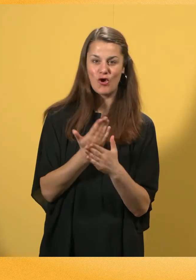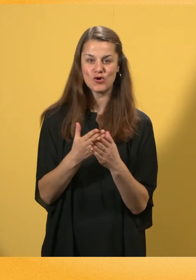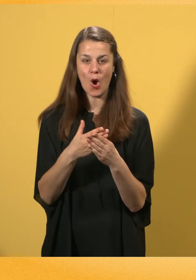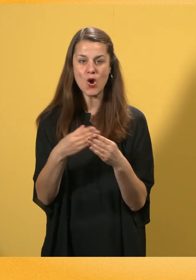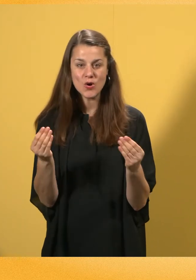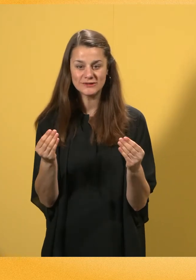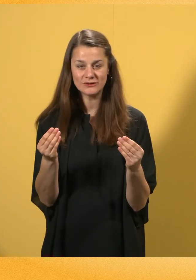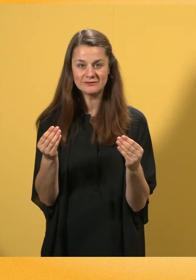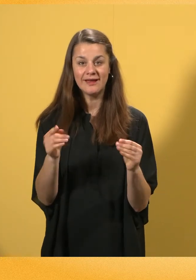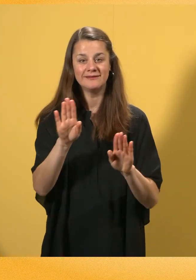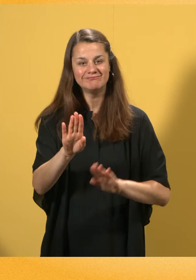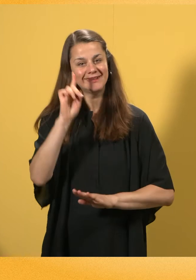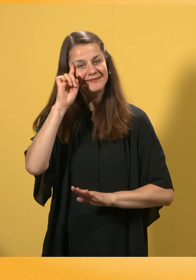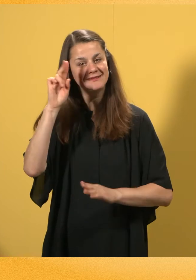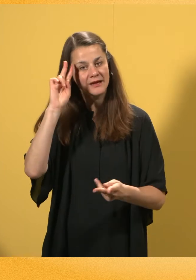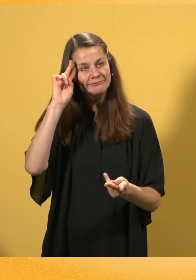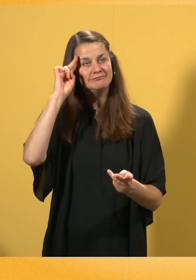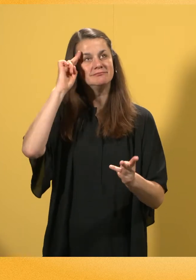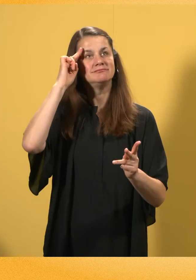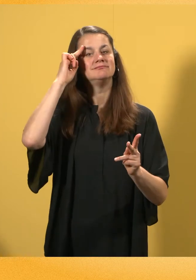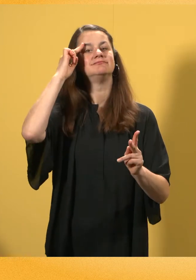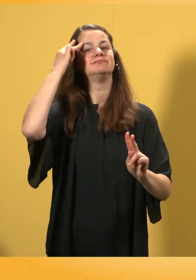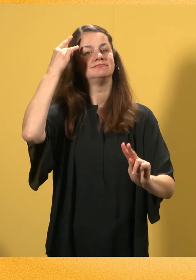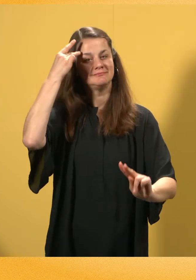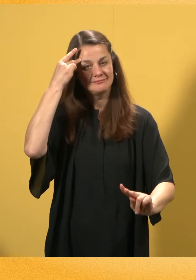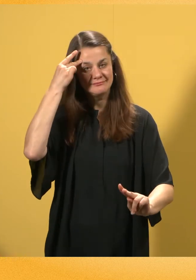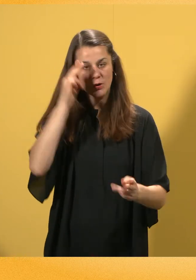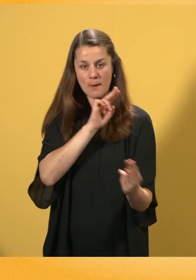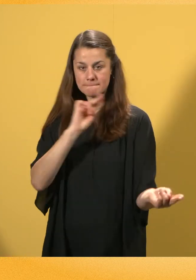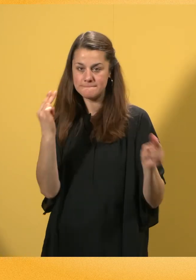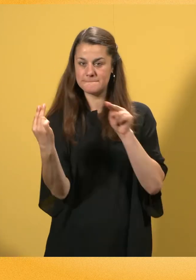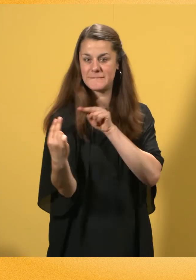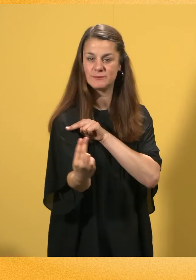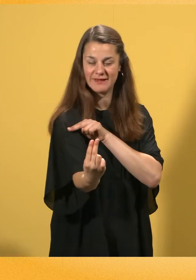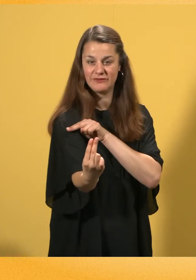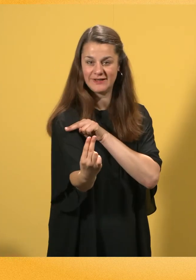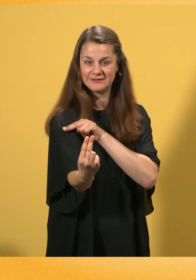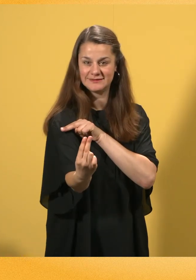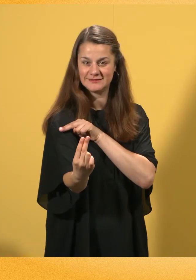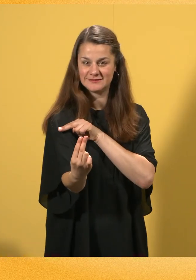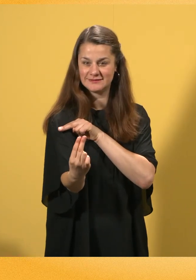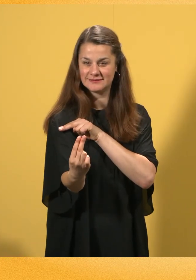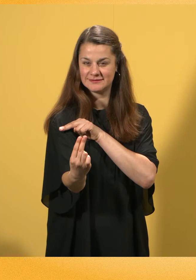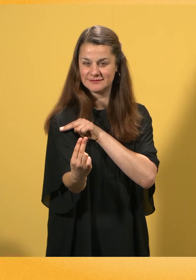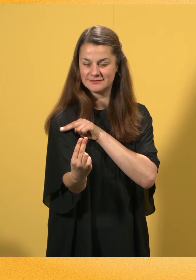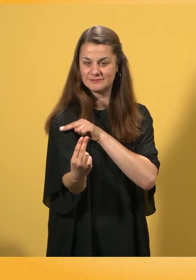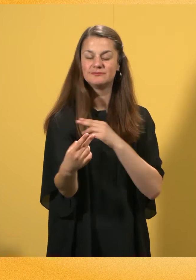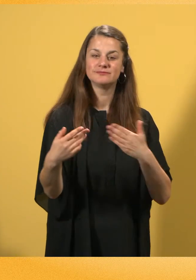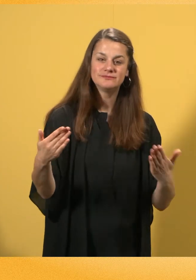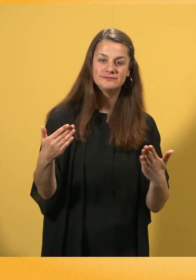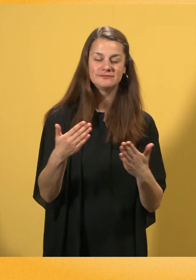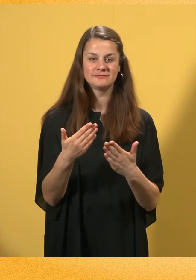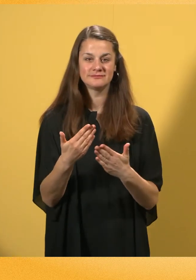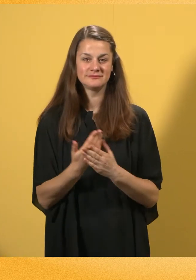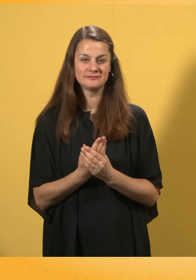Ihre Denkweise, Ihre Gedankenwelten und Perspektiven wachsen, dass Samen gesät werden,